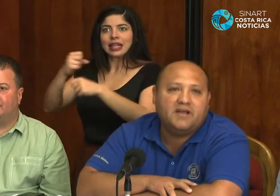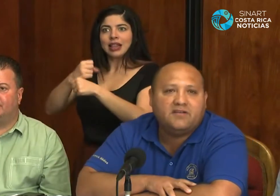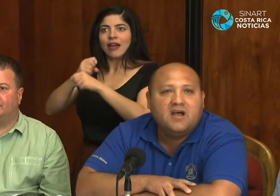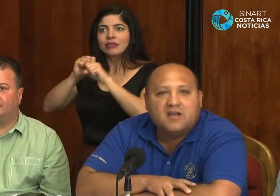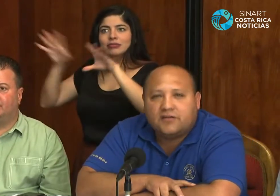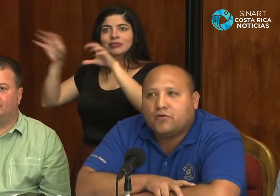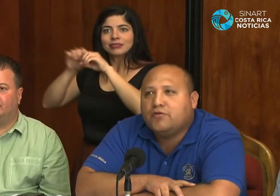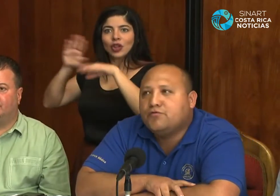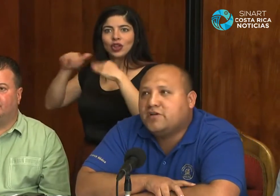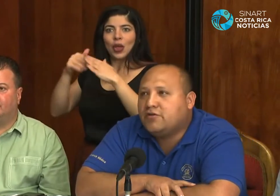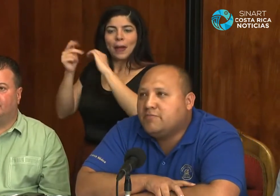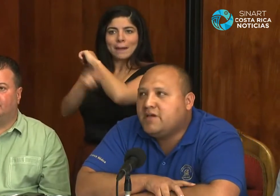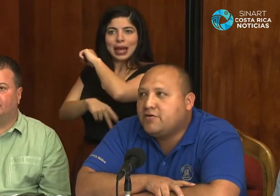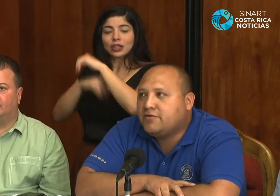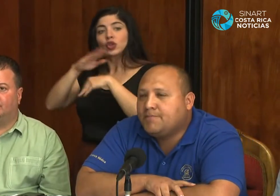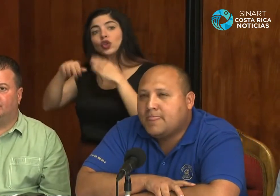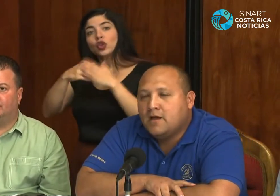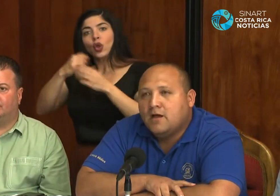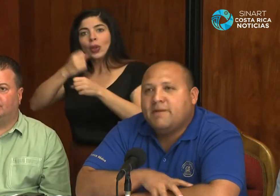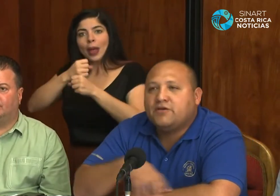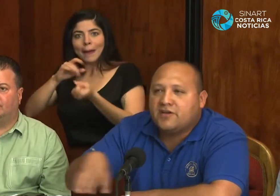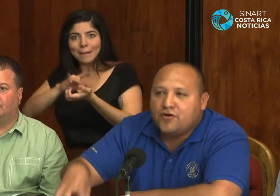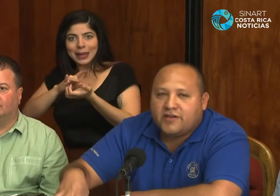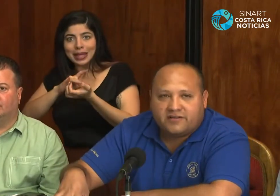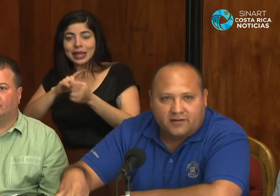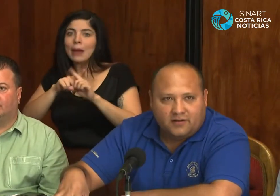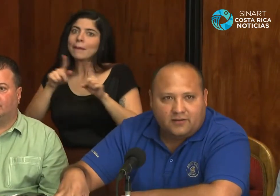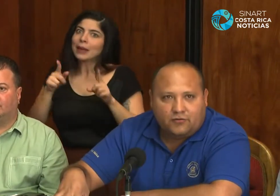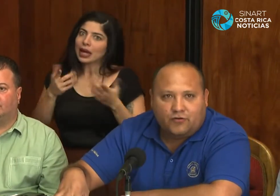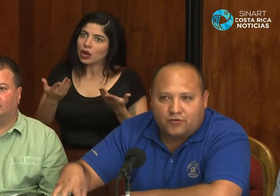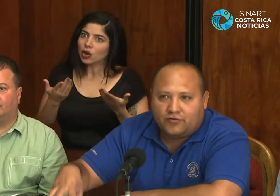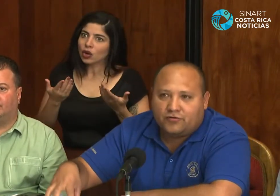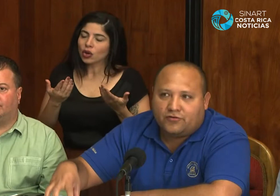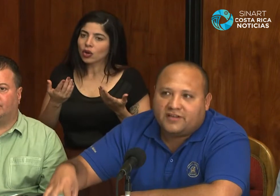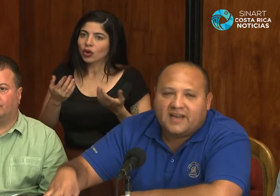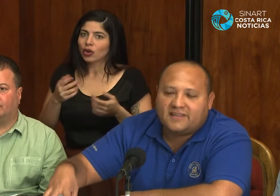resto del país y a todos los funcionarios médicos. Pero señores,